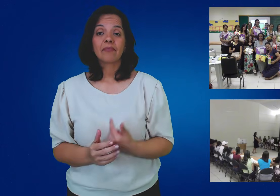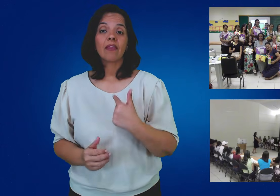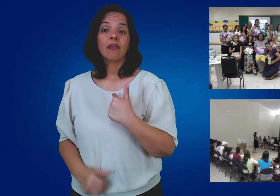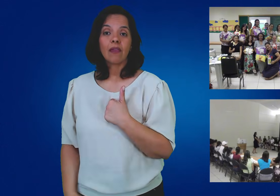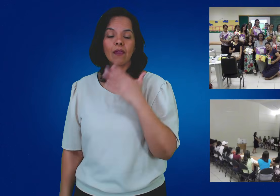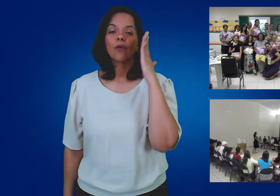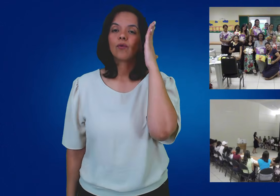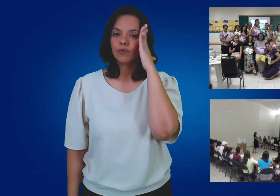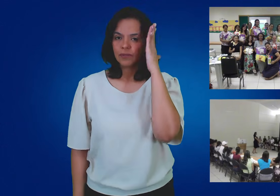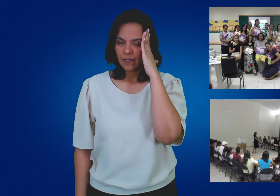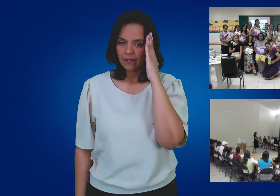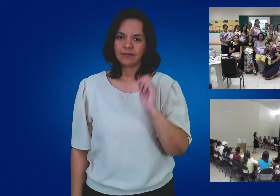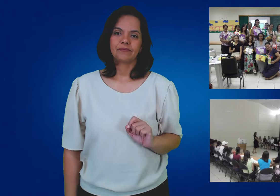E Deus nos abençoa.